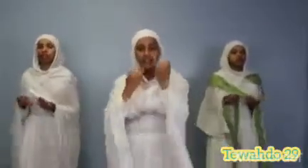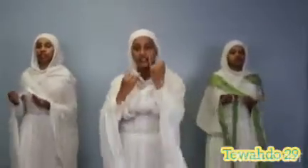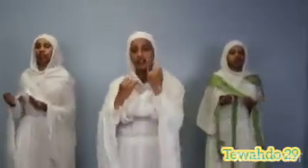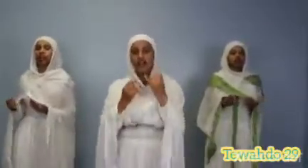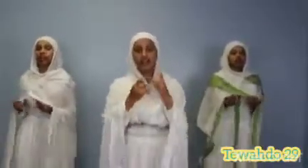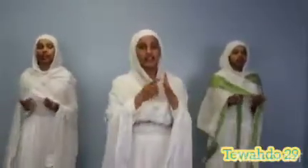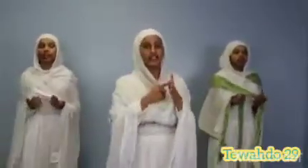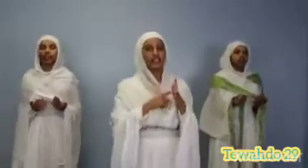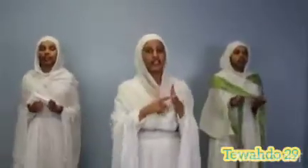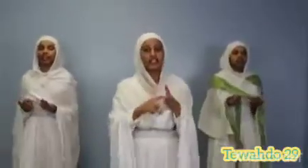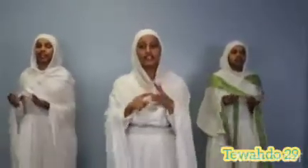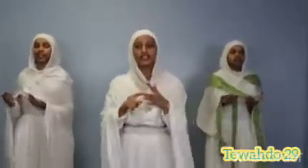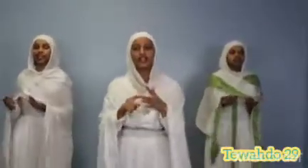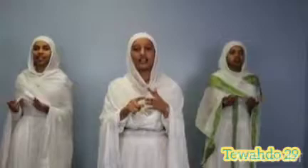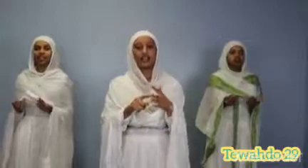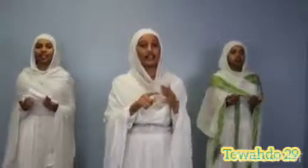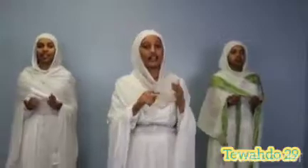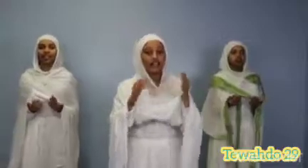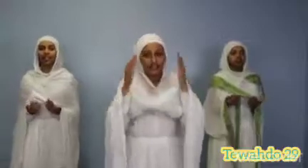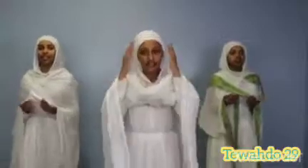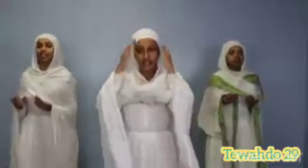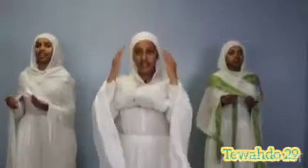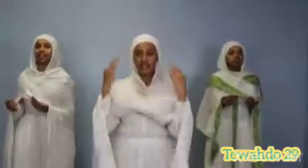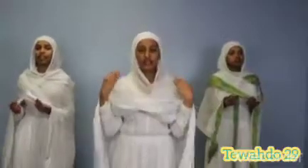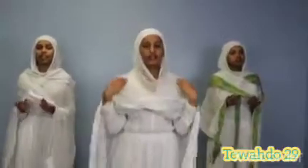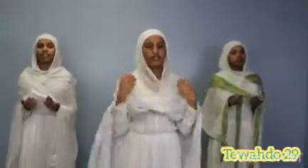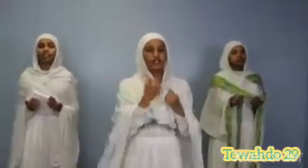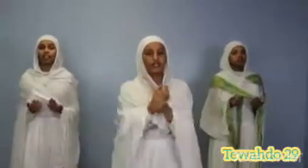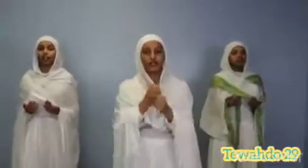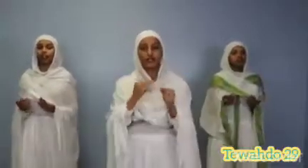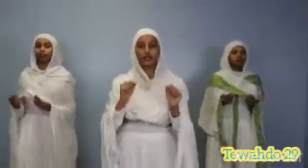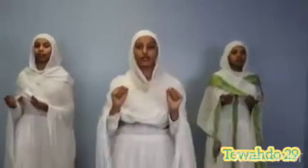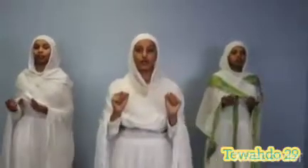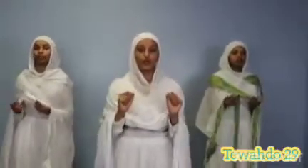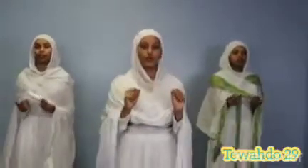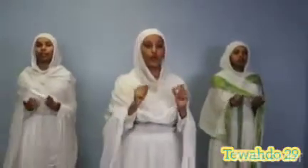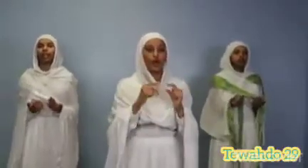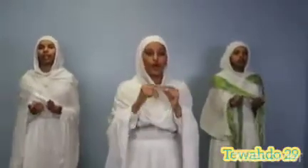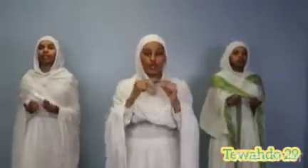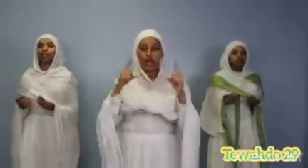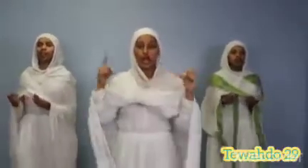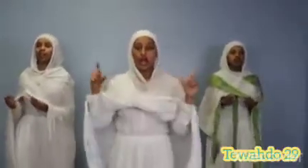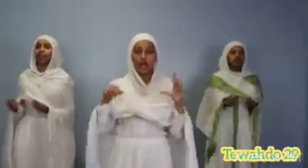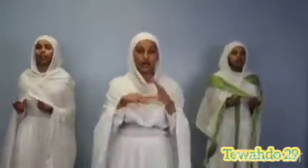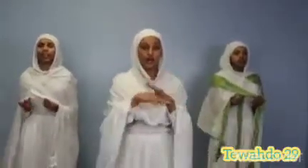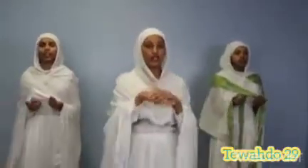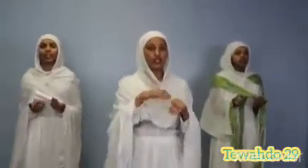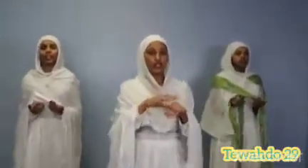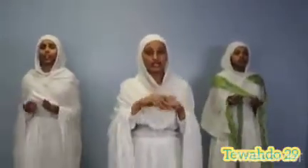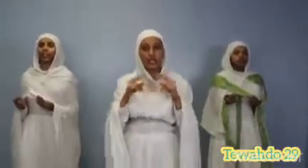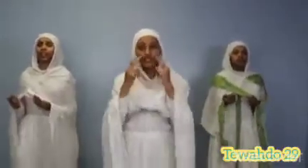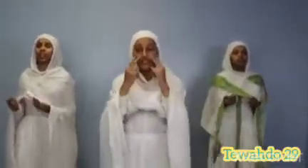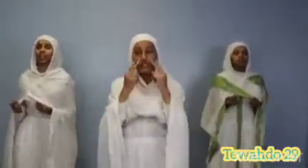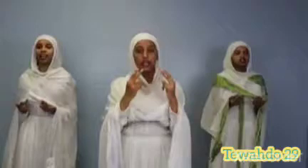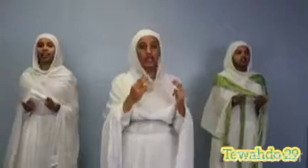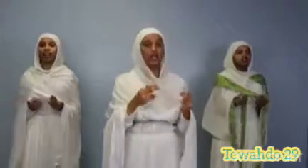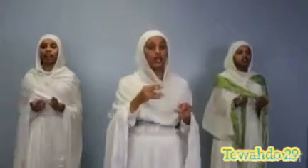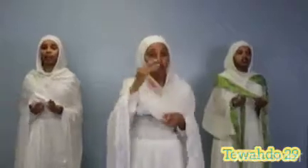እስራኤል ከስደት ከግብፅ ሲድኑ ታላቁን እጅ አይተው